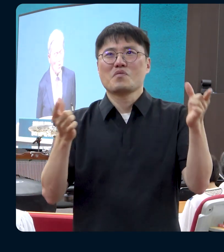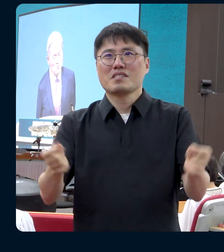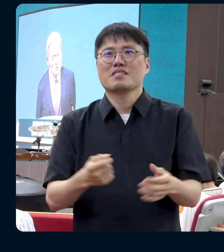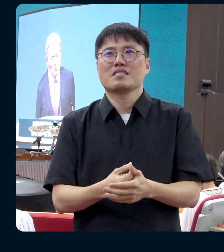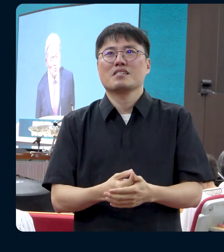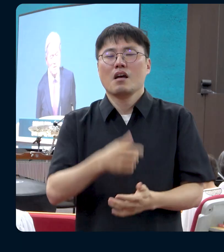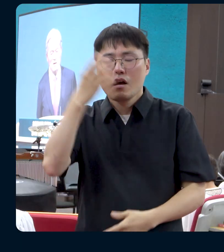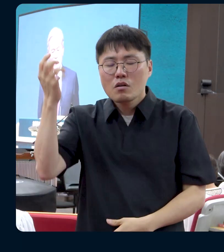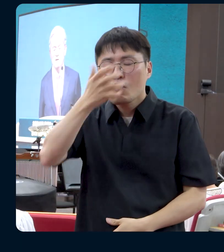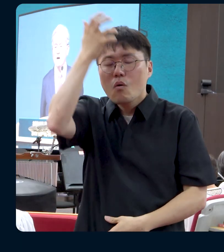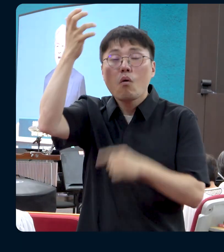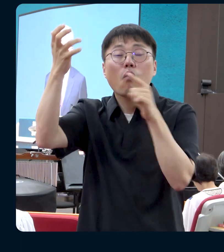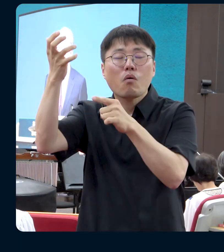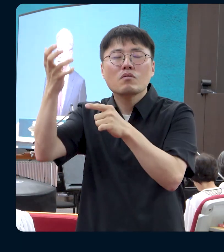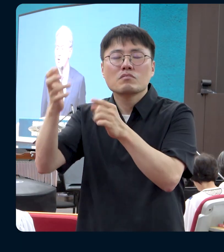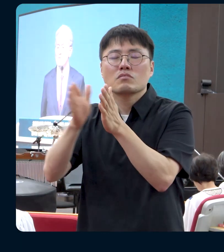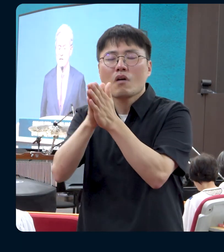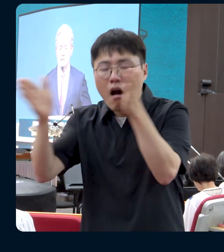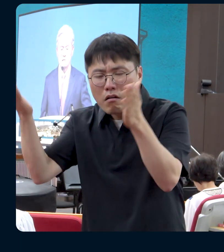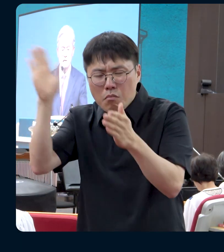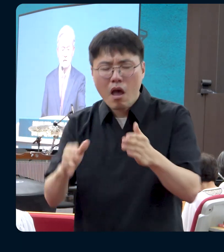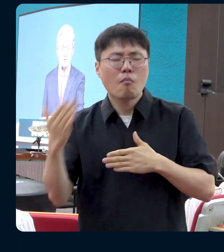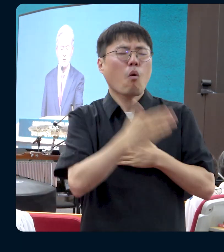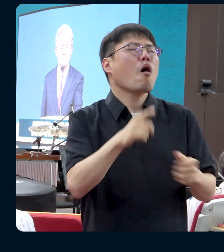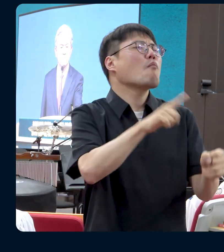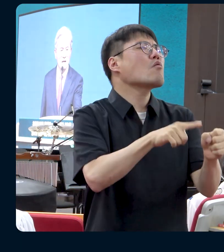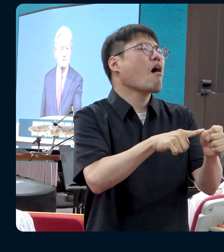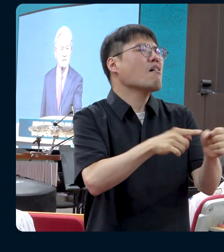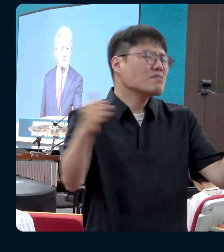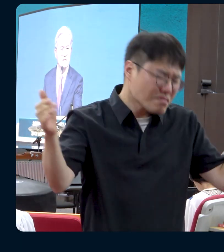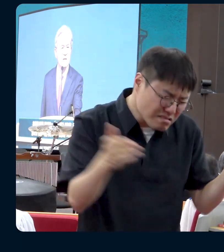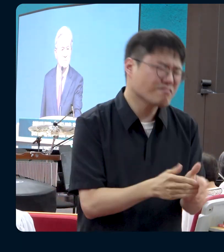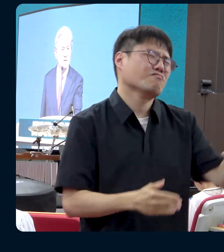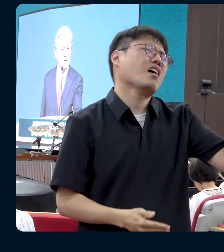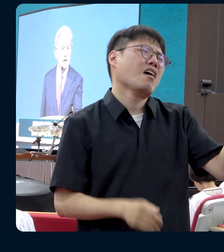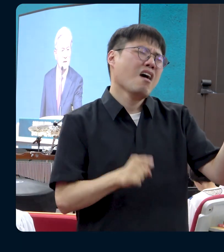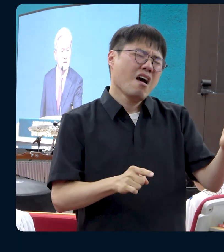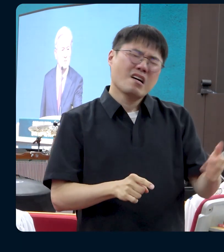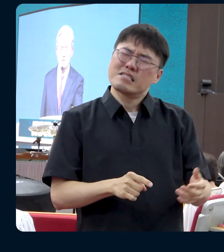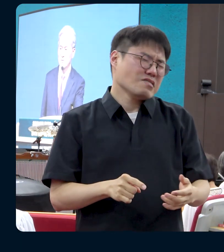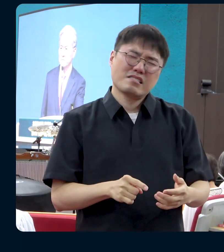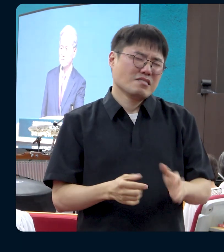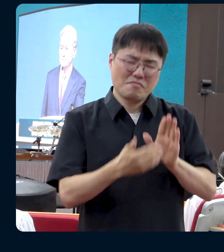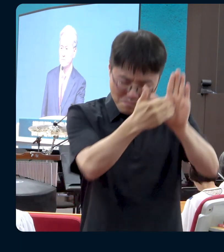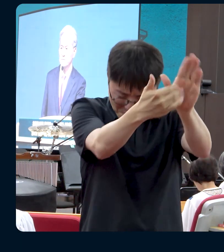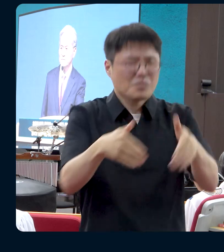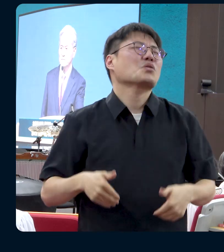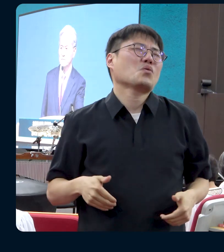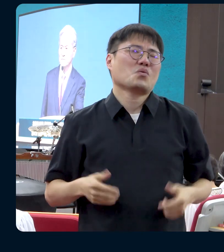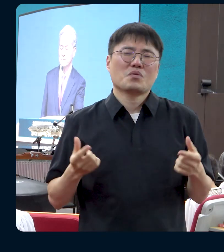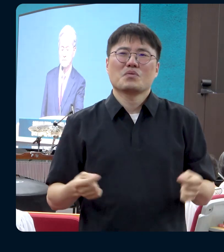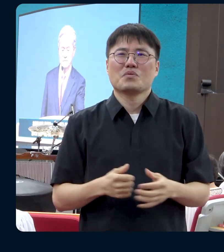그야말로 성령으로 시작했다가 육체로 마치는 그런 것은 반드시 피해야 한다는 것이죠.